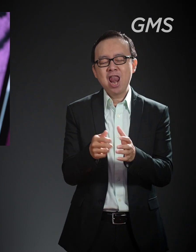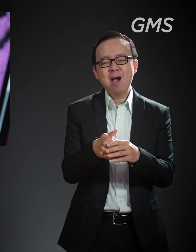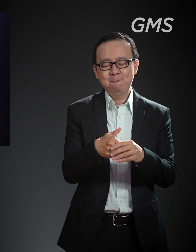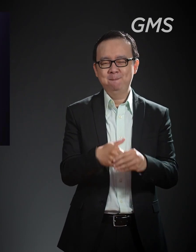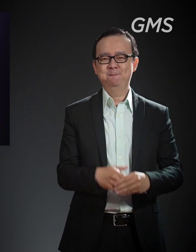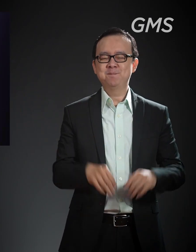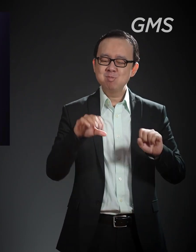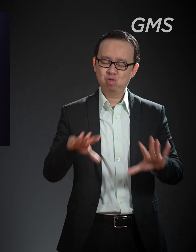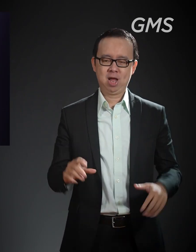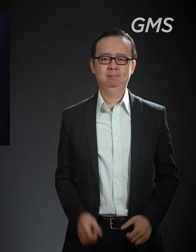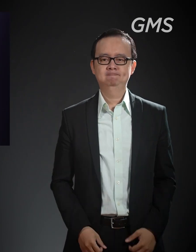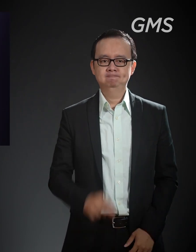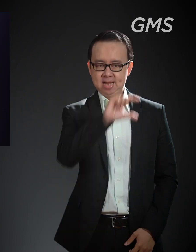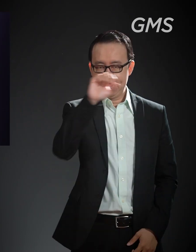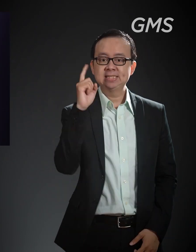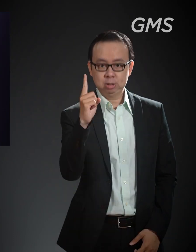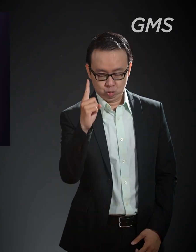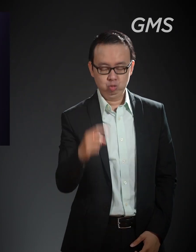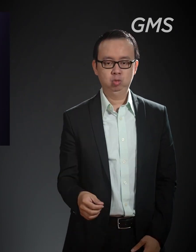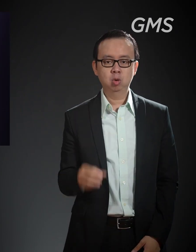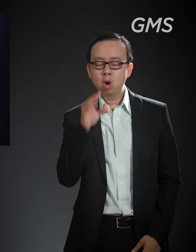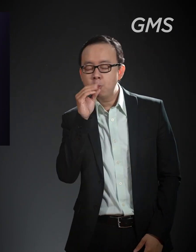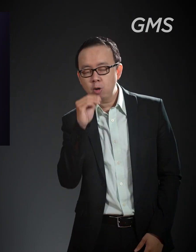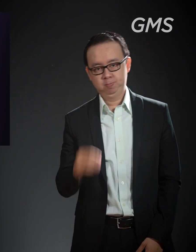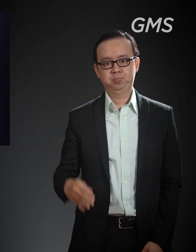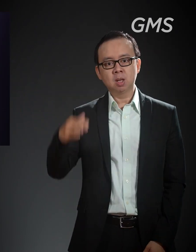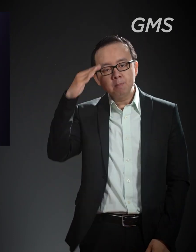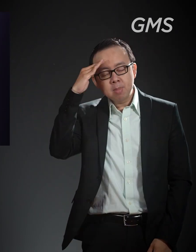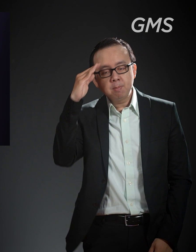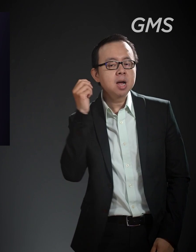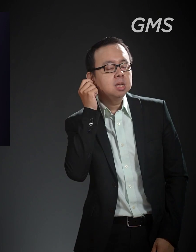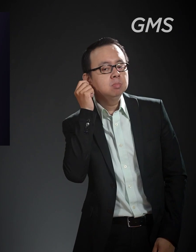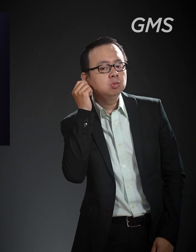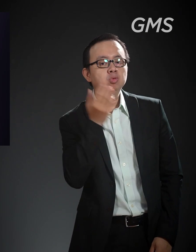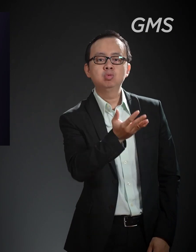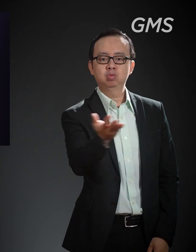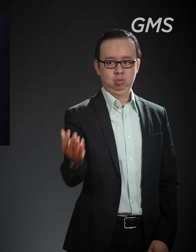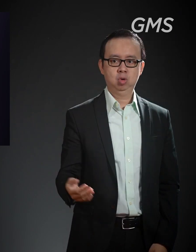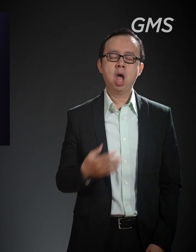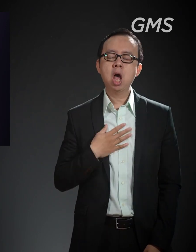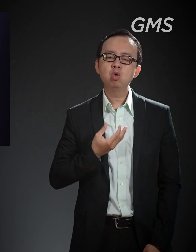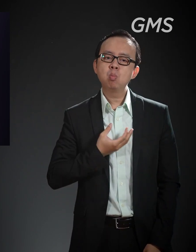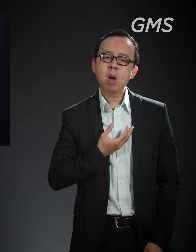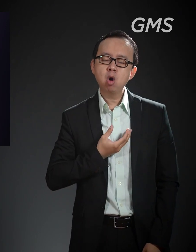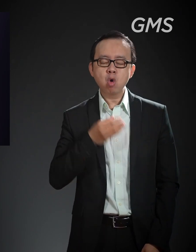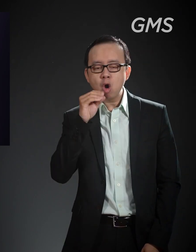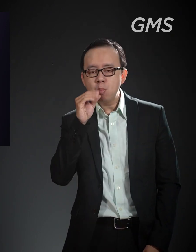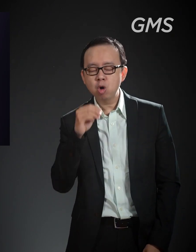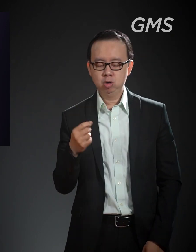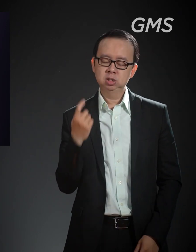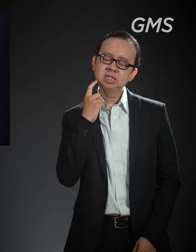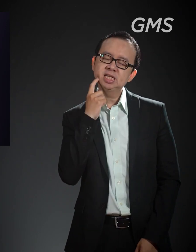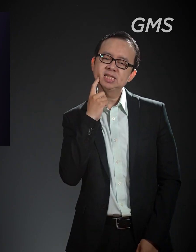bunyinya, saudara-saudara. Paulus berkata, kami hendak memberitahukan kepada kamu tentang kasih karunia yang dianugerahkan